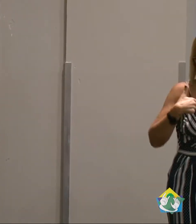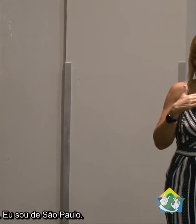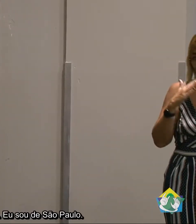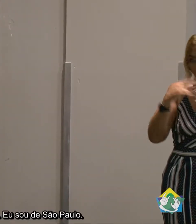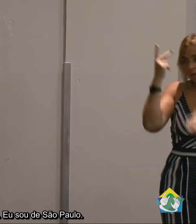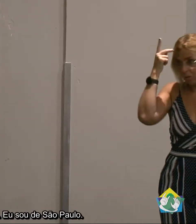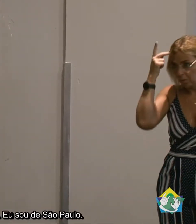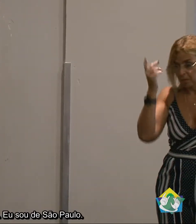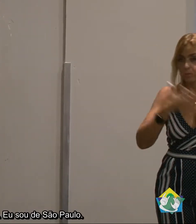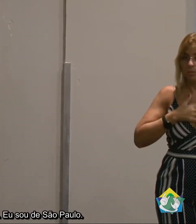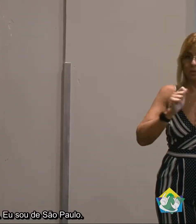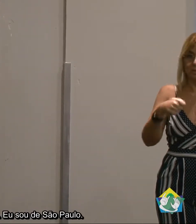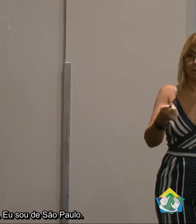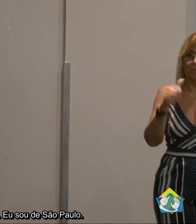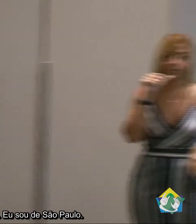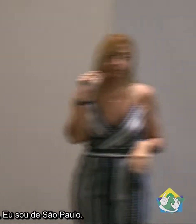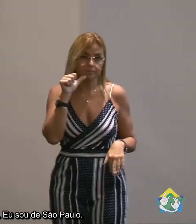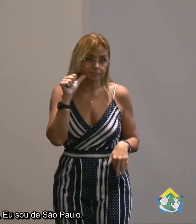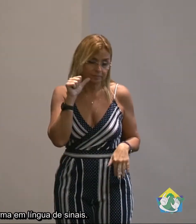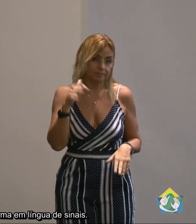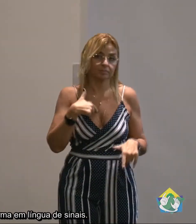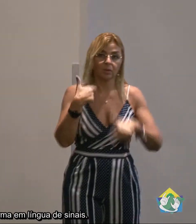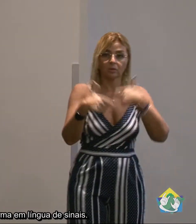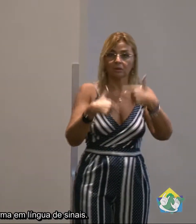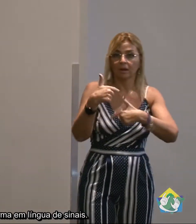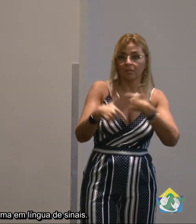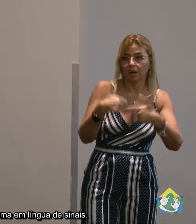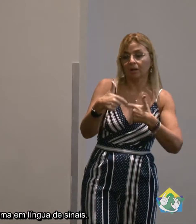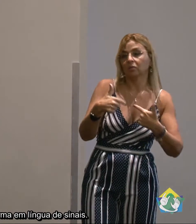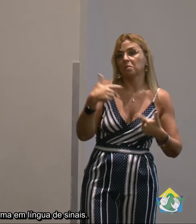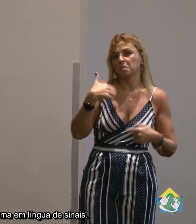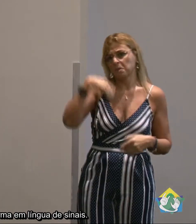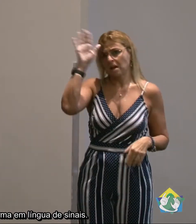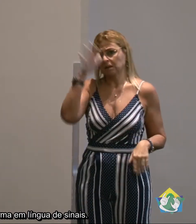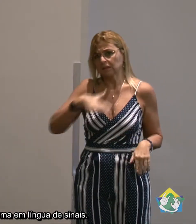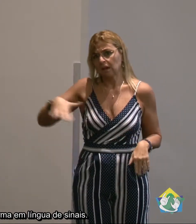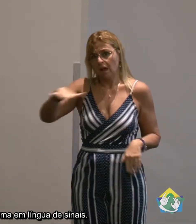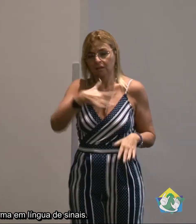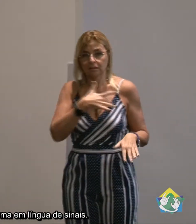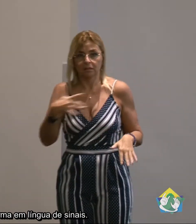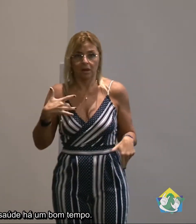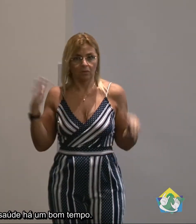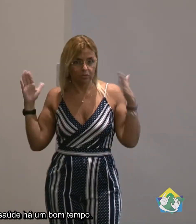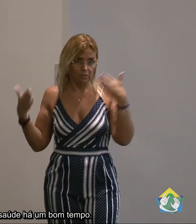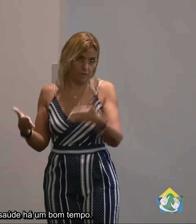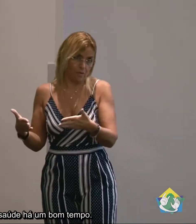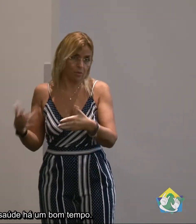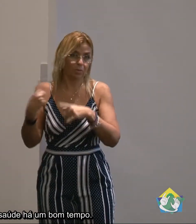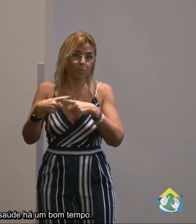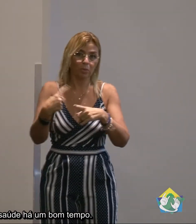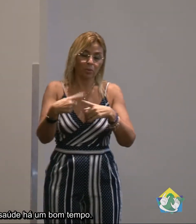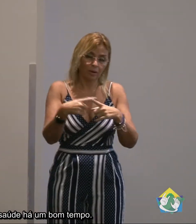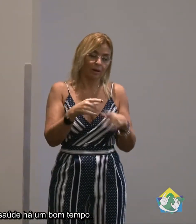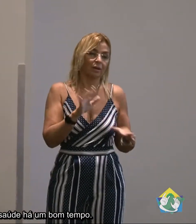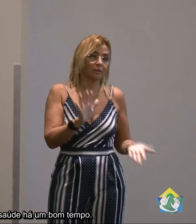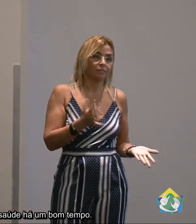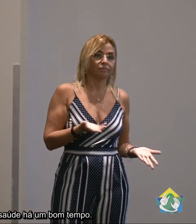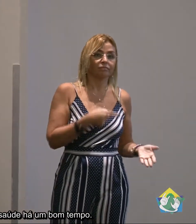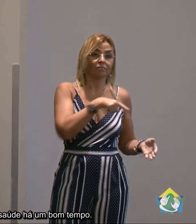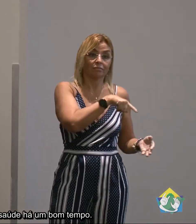Muito obrigado a todos. Eu sou de São Paulo, sou conhecida dessa forma em língua de sinais e eu trabalho na área da saúde há um bom